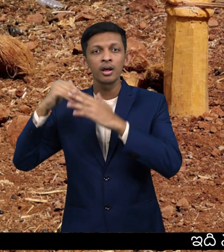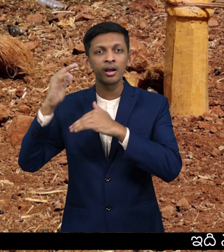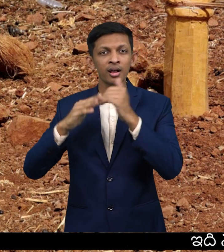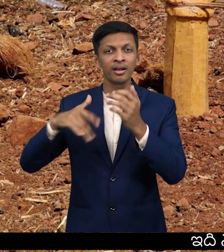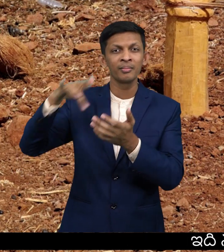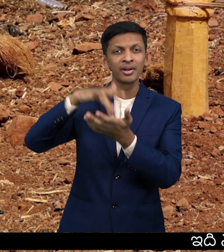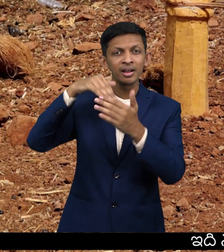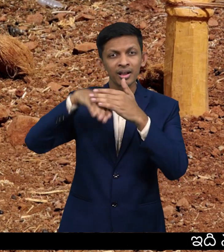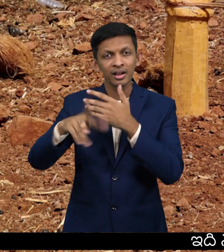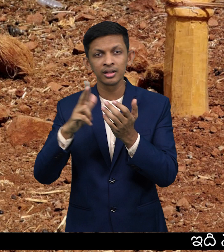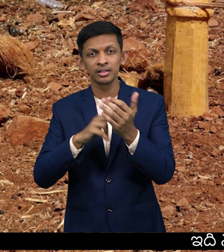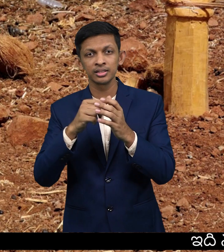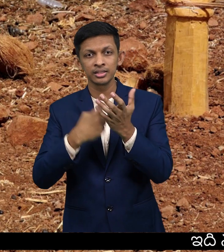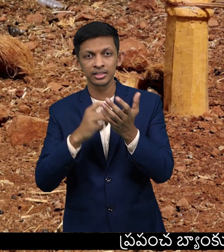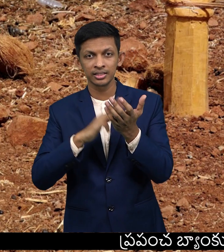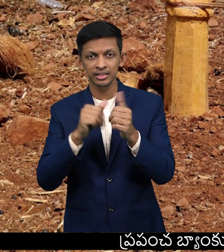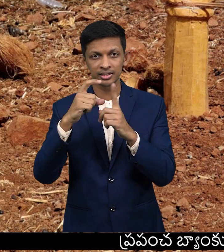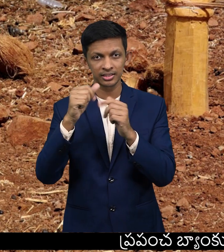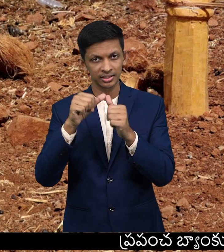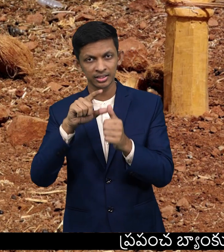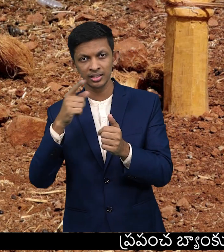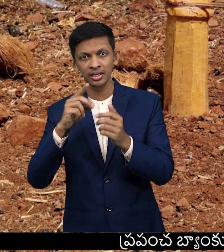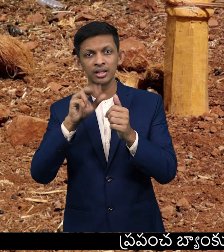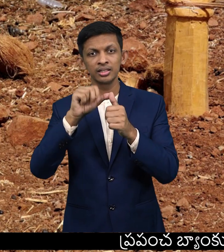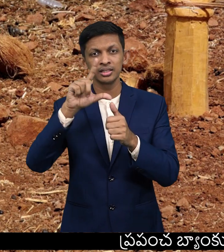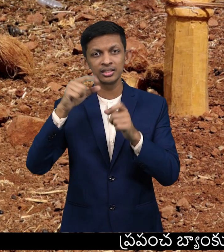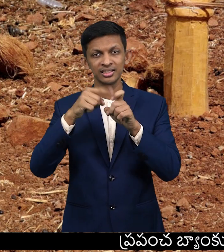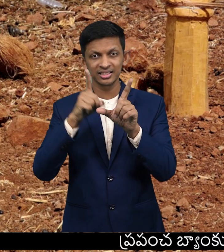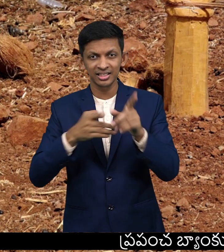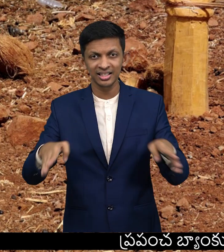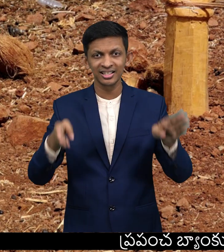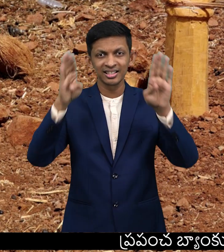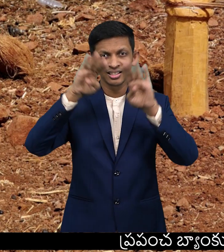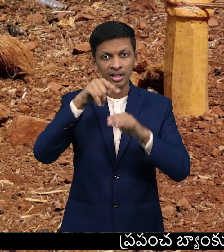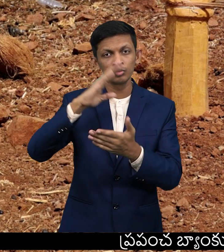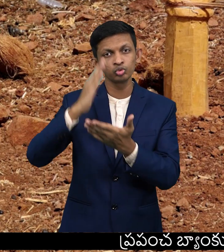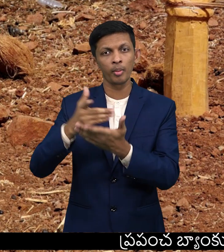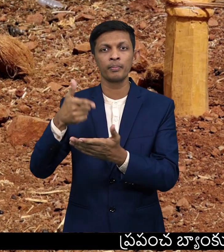ఇది సర్దార్ సరోవర్ ప్రాజెక్టు కోసం ప్రపంచ బ్యాంకు సహాయాన్ని ఉపసంహరించుకుంది.